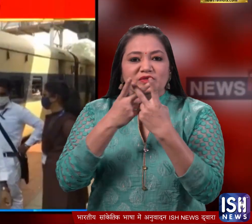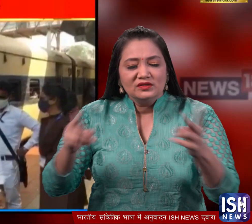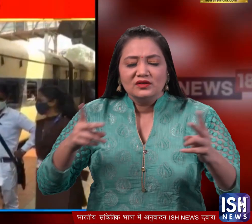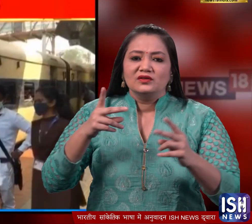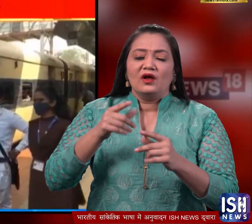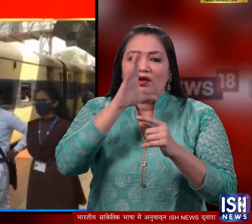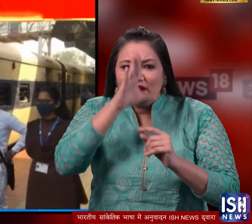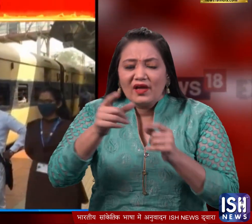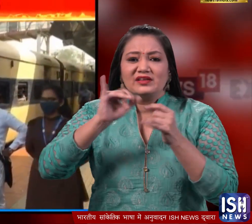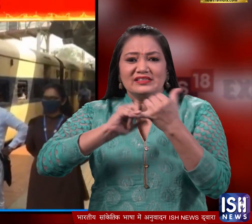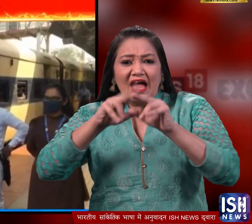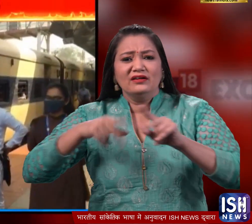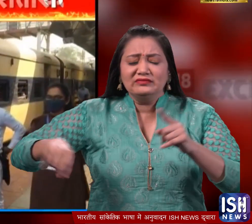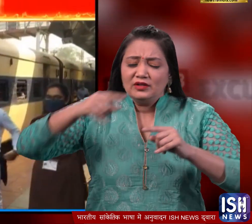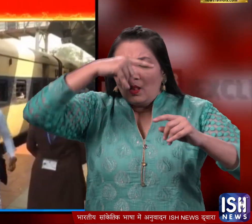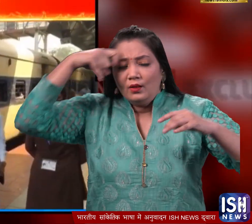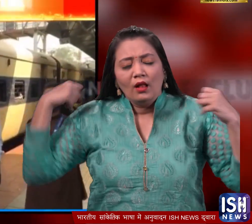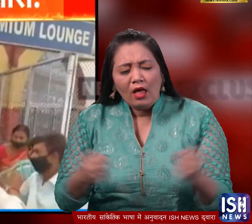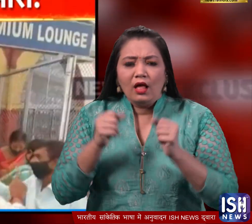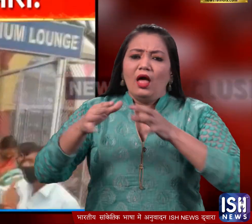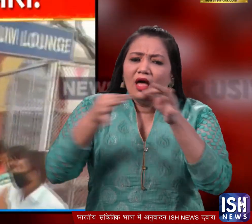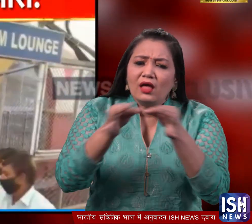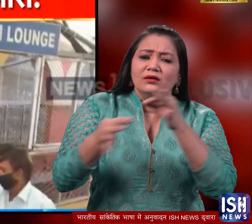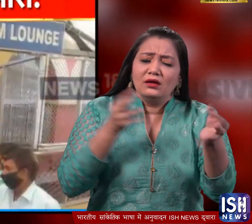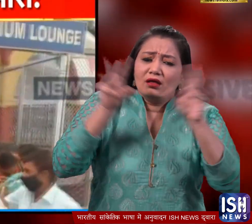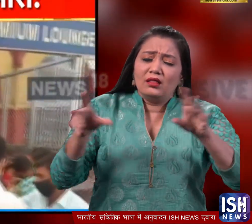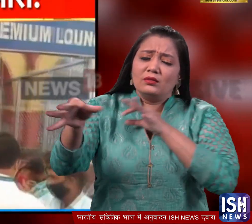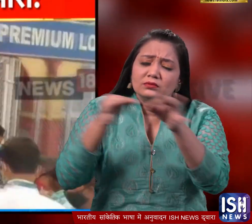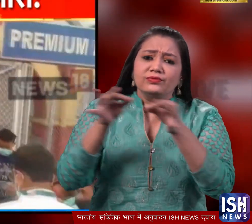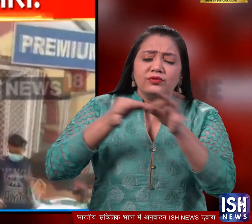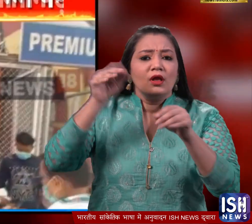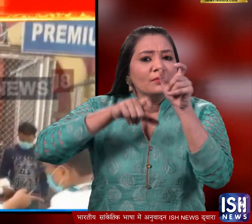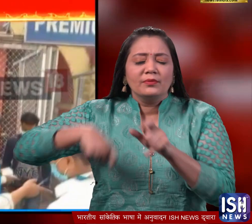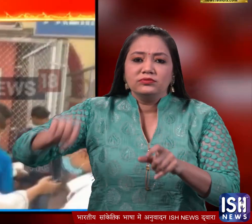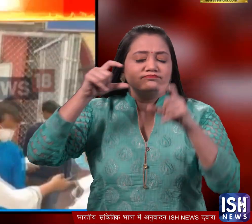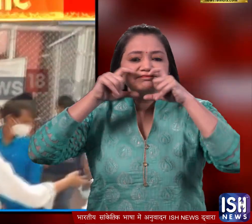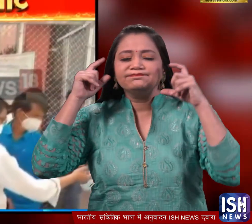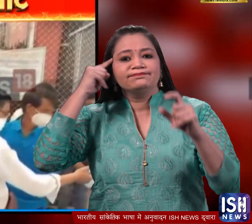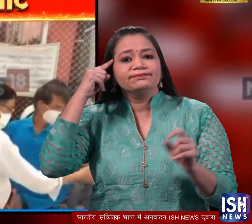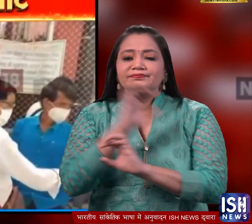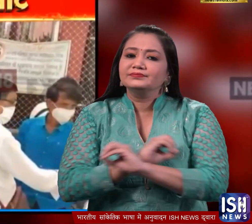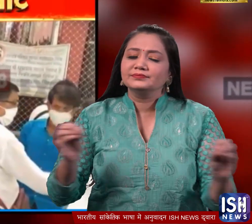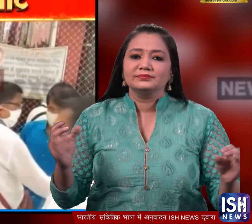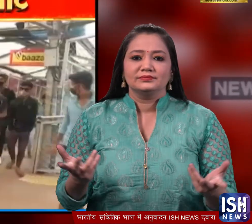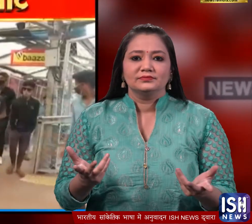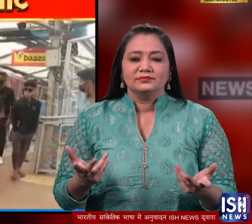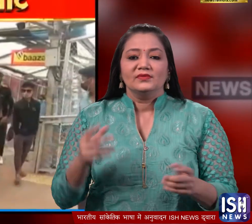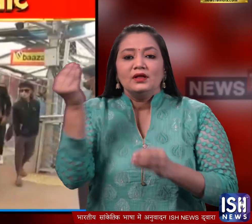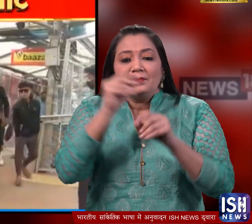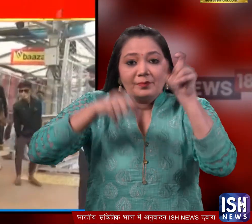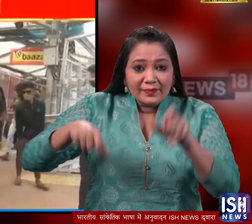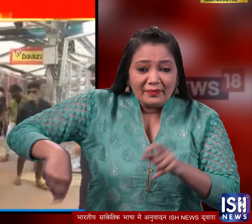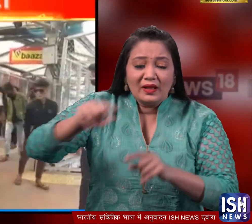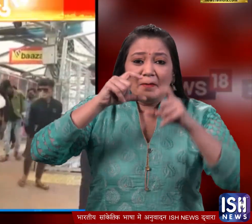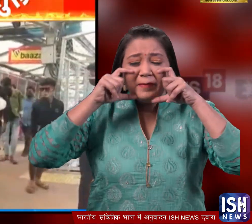पालन करवाने में रेलवे कर्मचारियों के भी पसीने छूट गए। बार बार समझाने के बावजूद लोगों ने मास्क लगाना जरूरी नहीं समझा। कई लोग